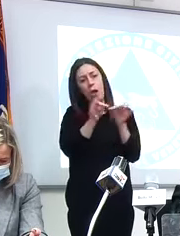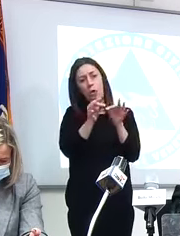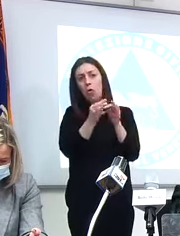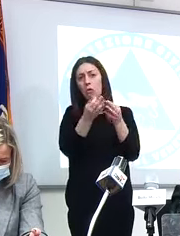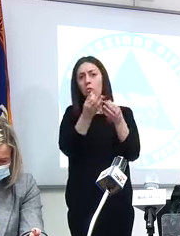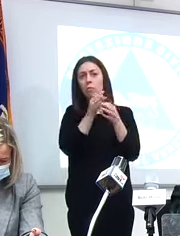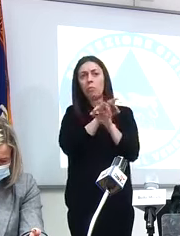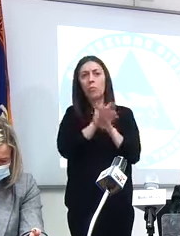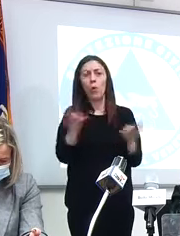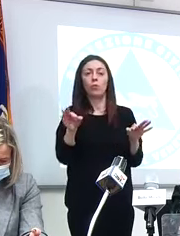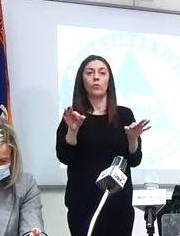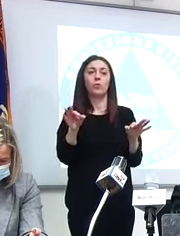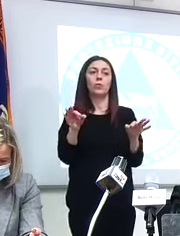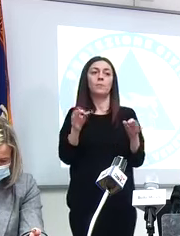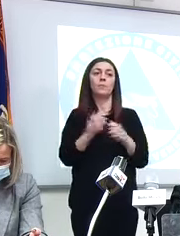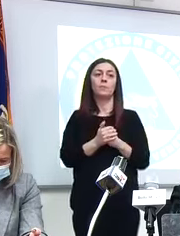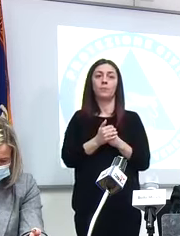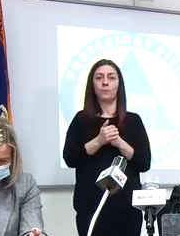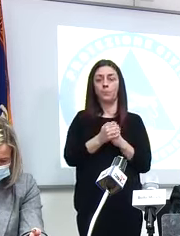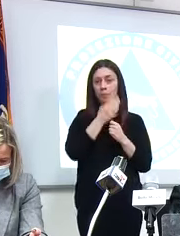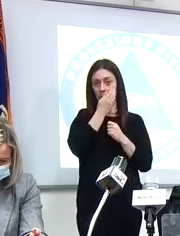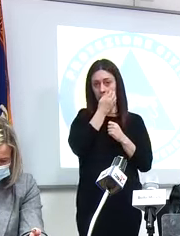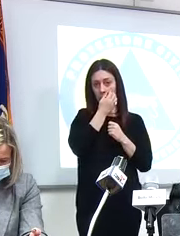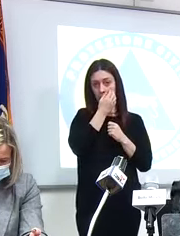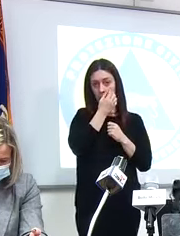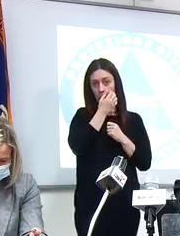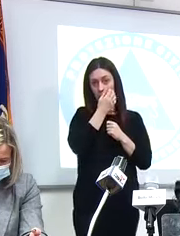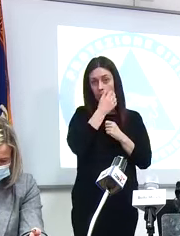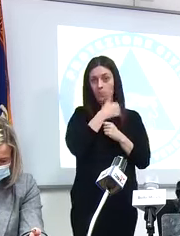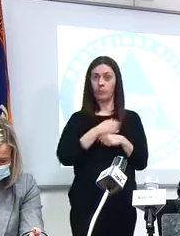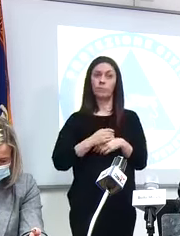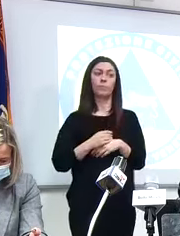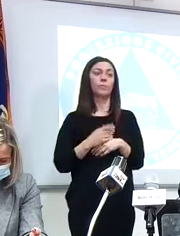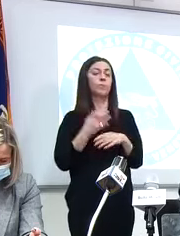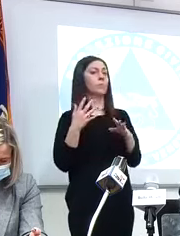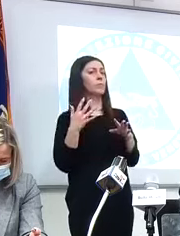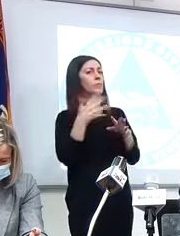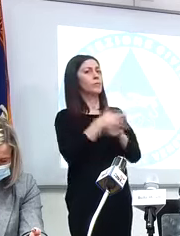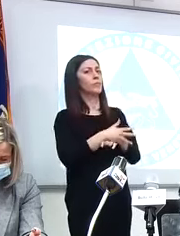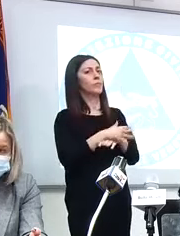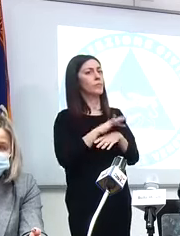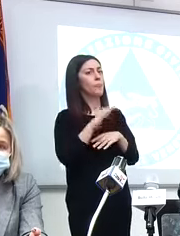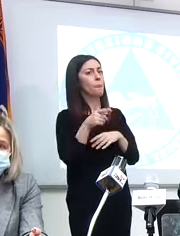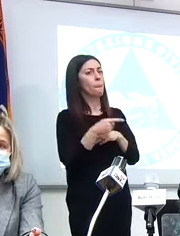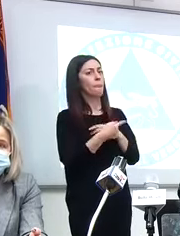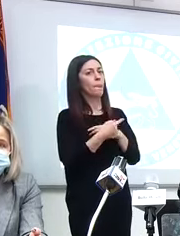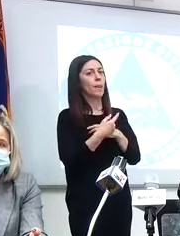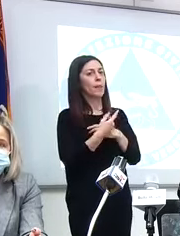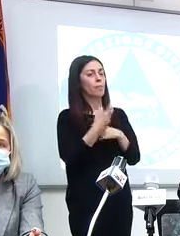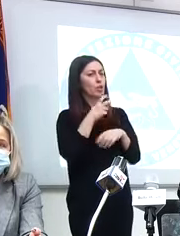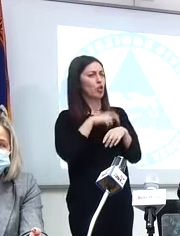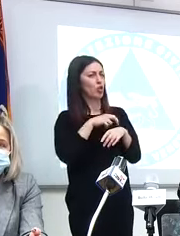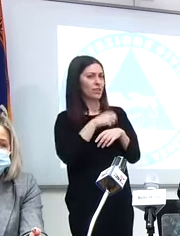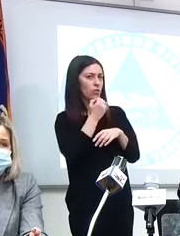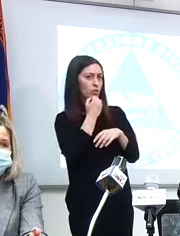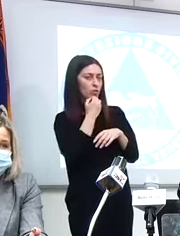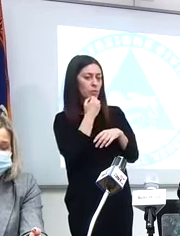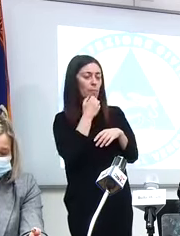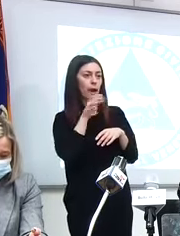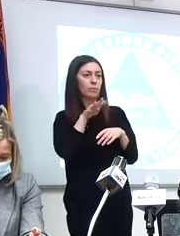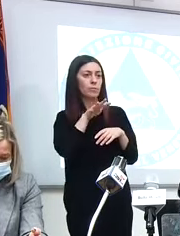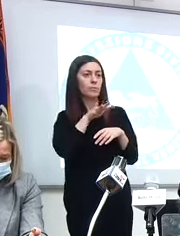punto vaccinale più o meno grande, dipende dalla realtà. E dottoressa, mi scusi, questa mappa quanti punti